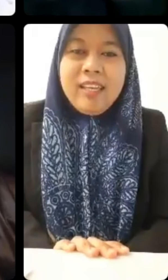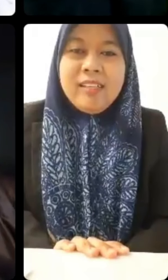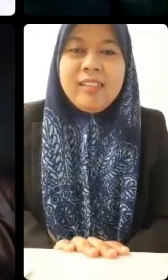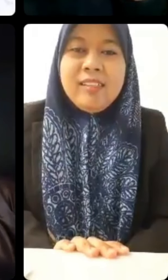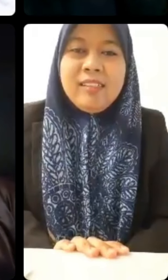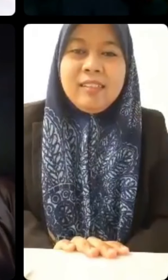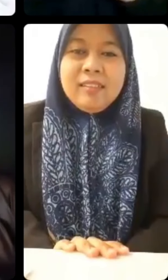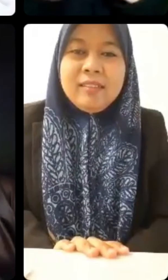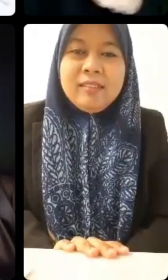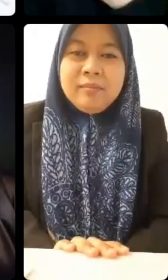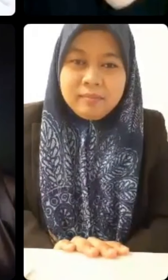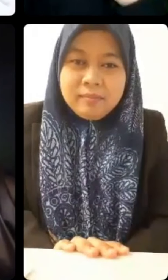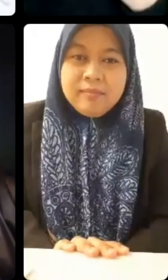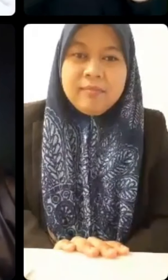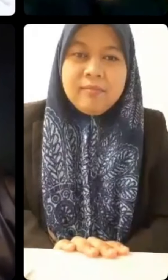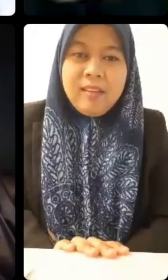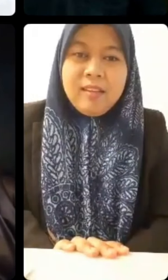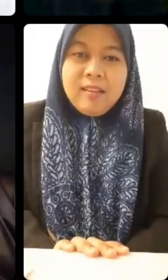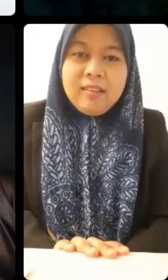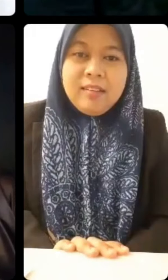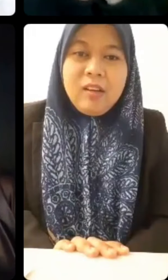Keluarga saya,